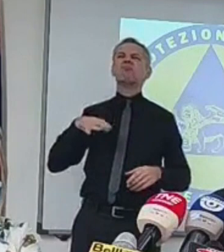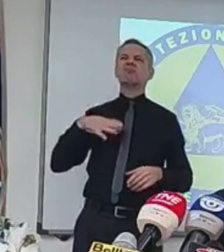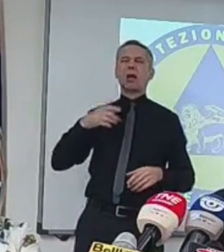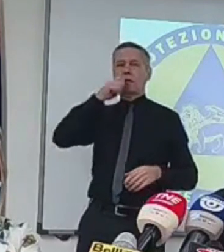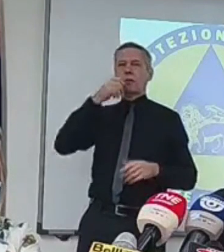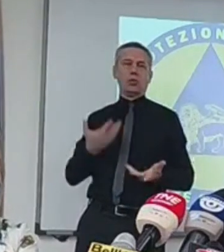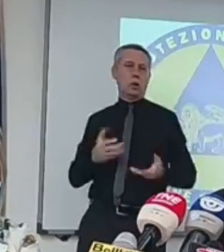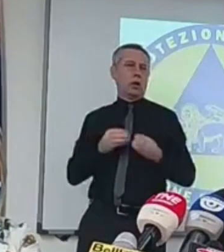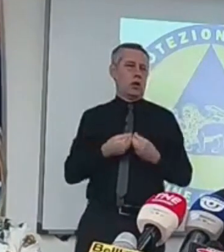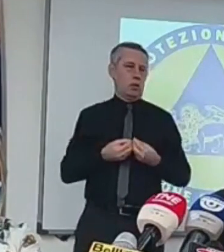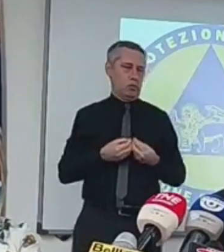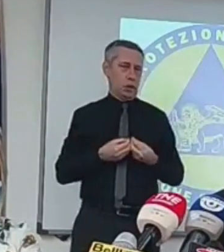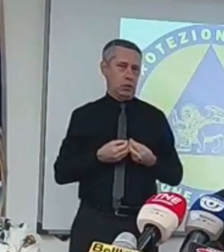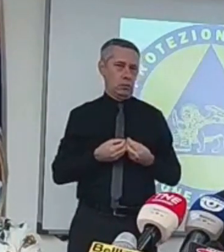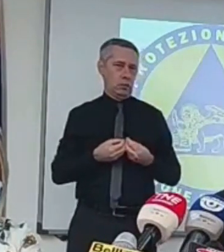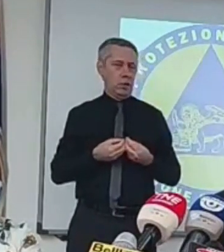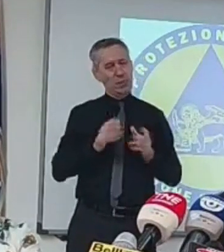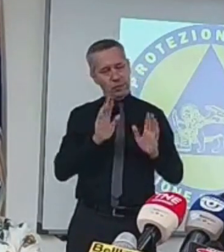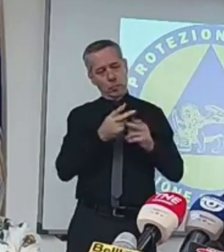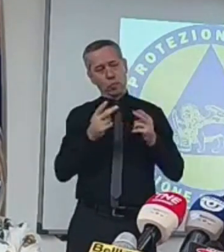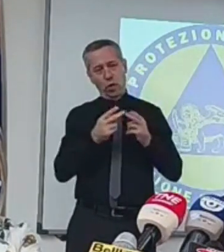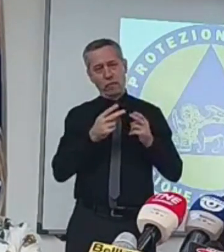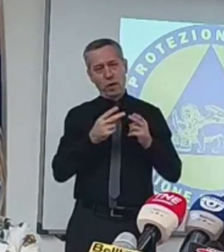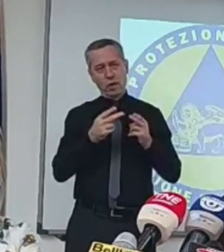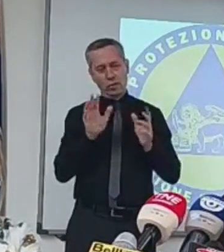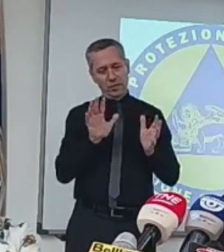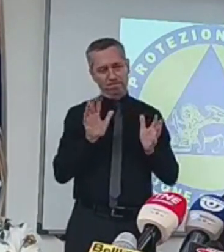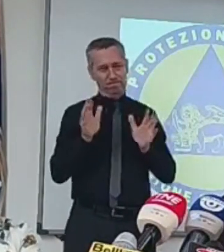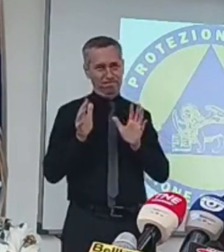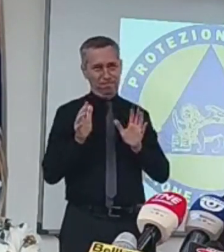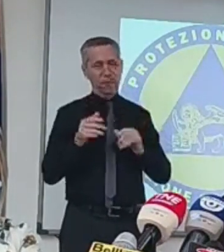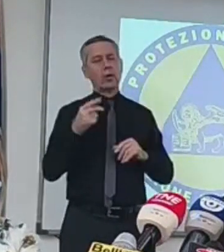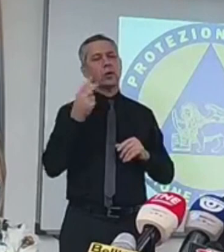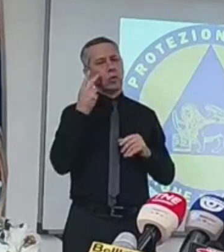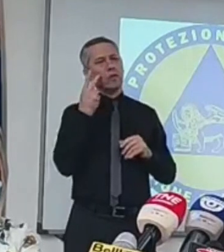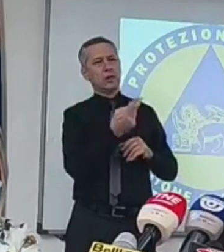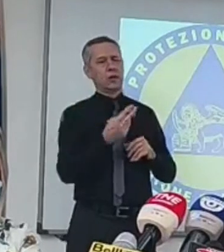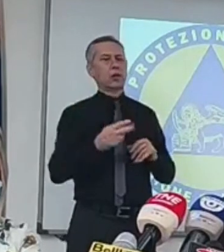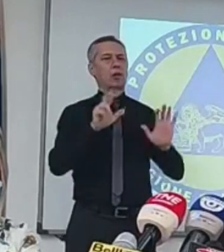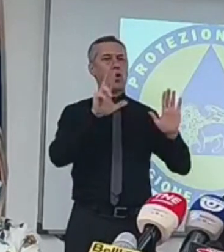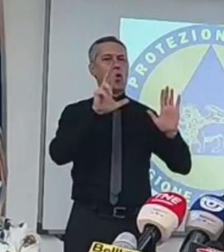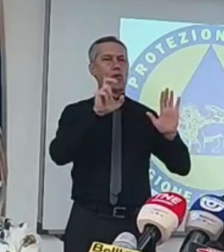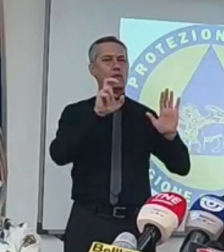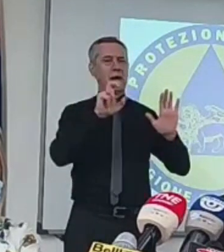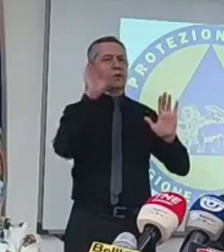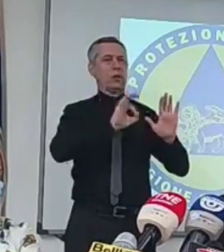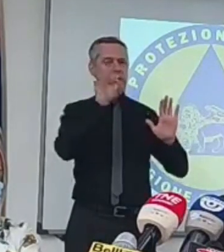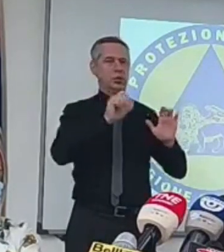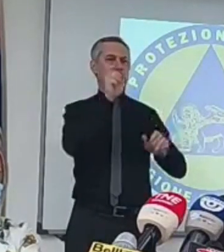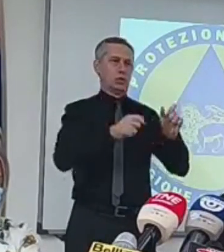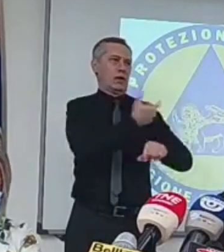se sportiamo l'osservatorio un attimo lo guardiamo dalla parte dell 80 per cento delle persone vaccinate trigono scusami io mi sono